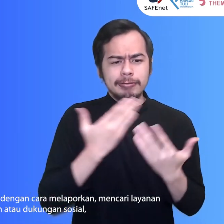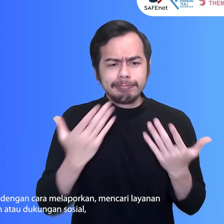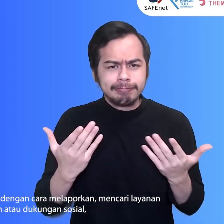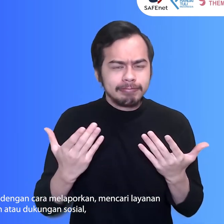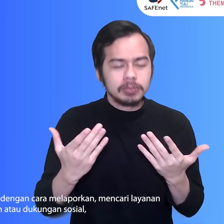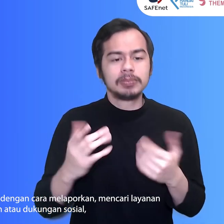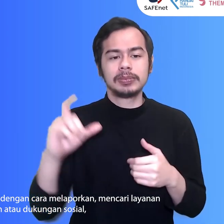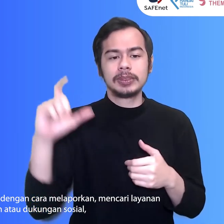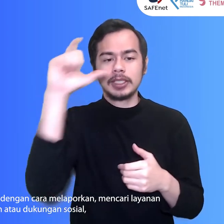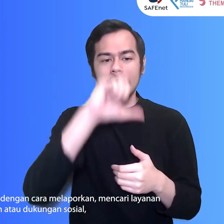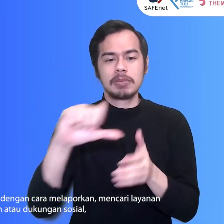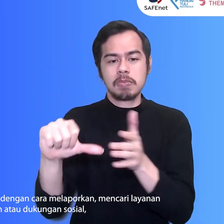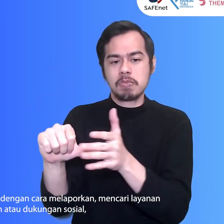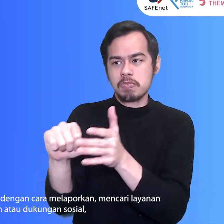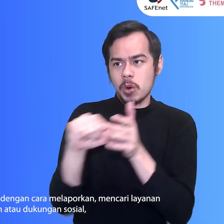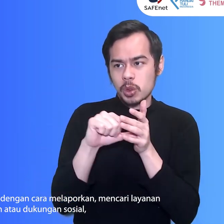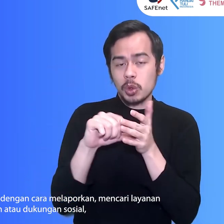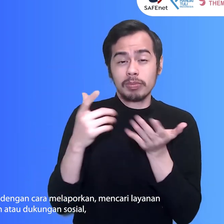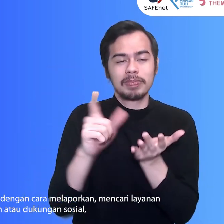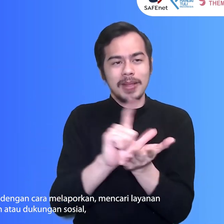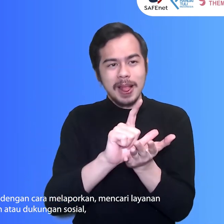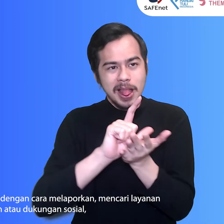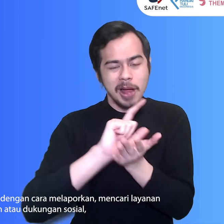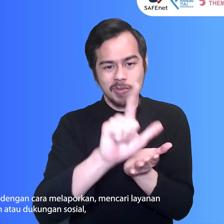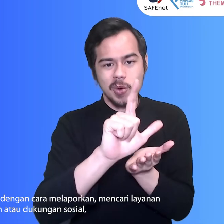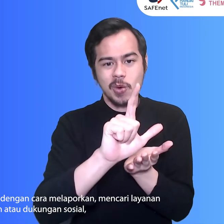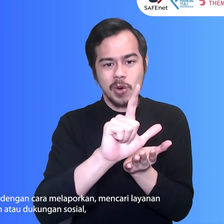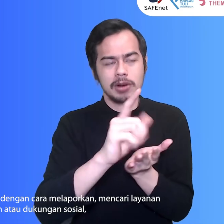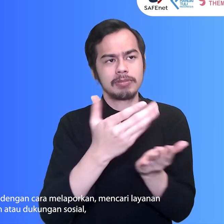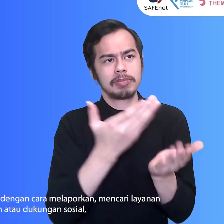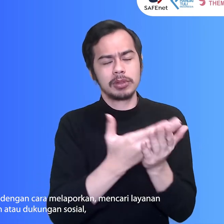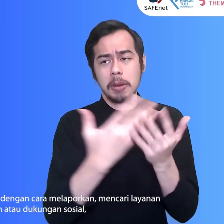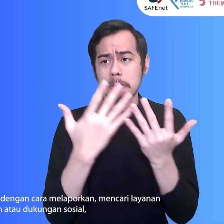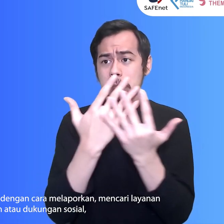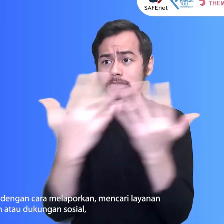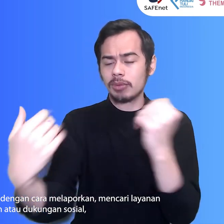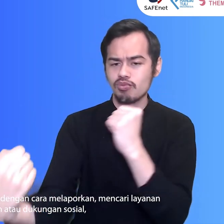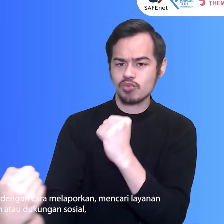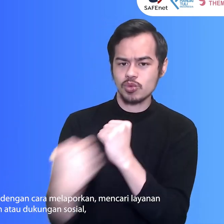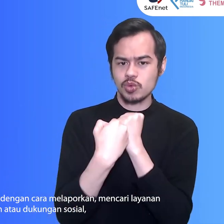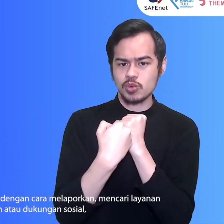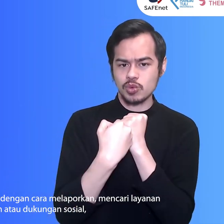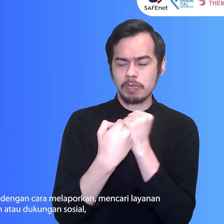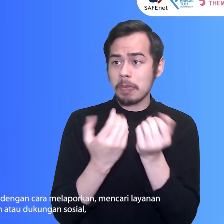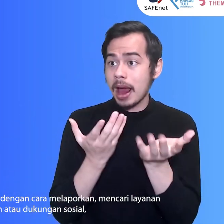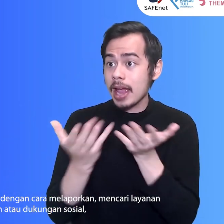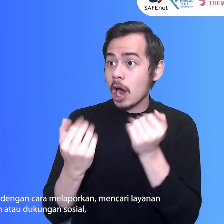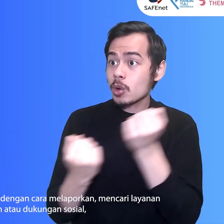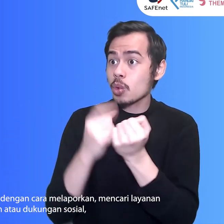sosial mengubah penggunaan teknologi dan juga menghindar dari pelaku